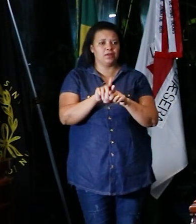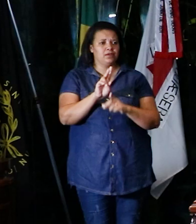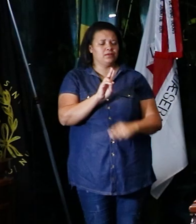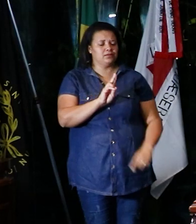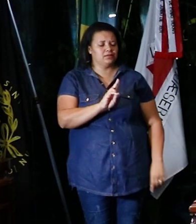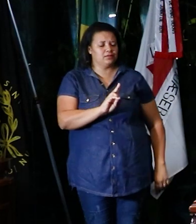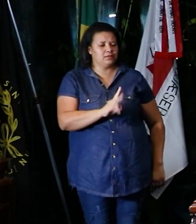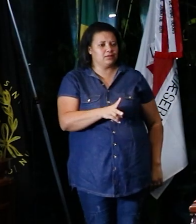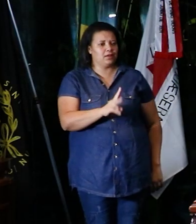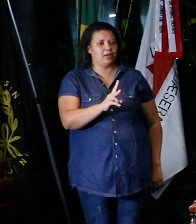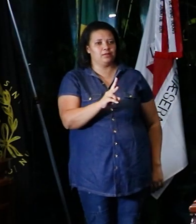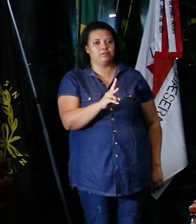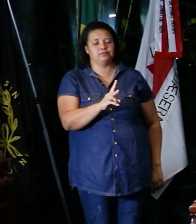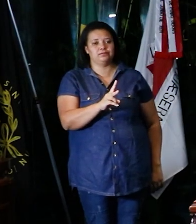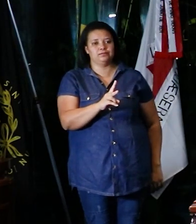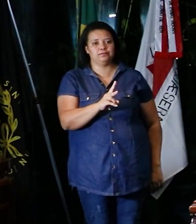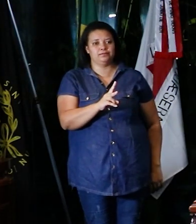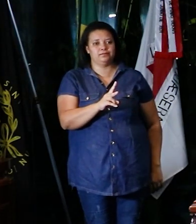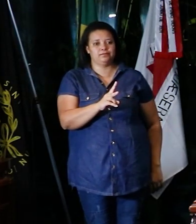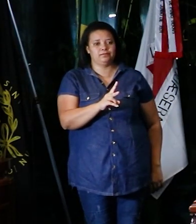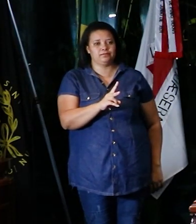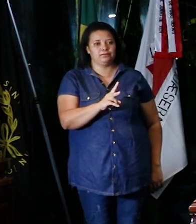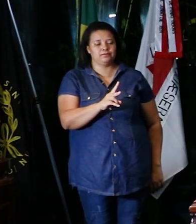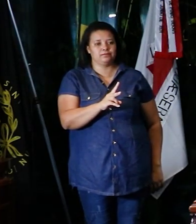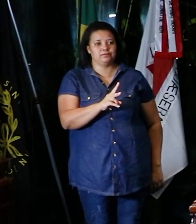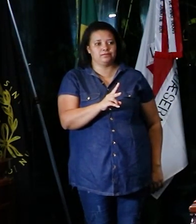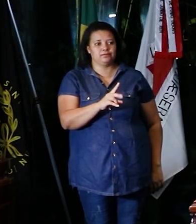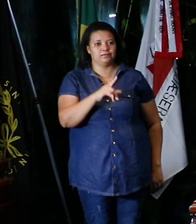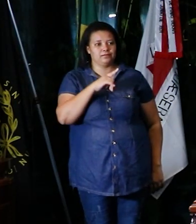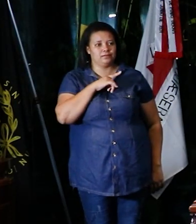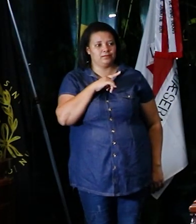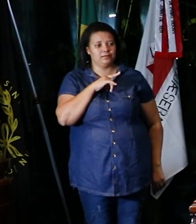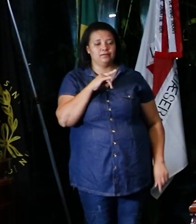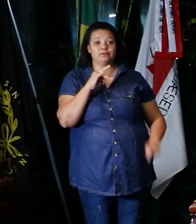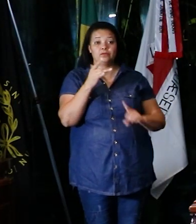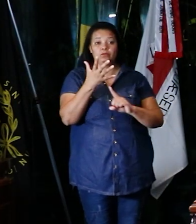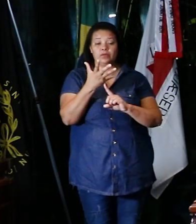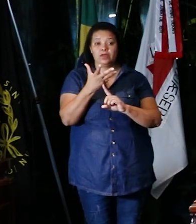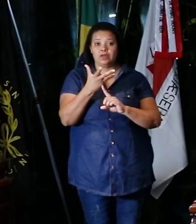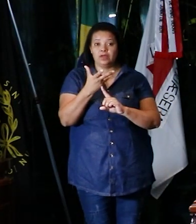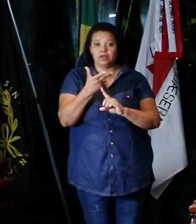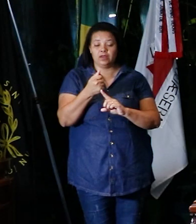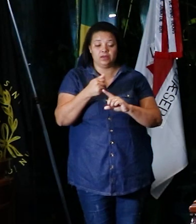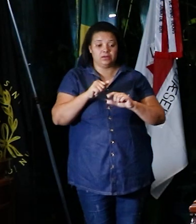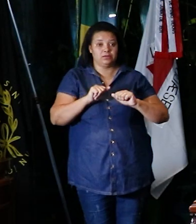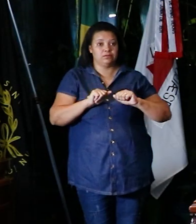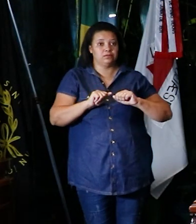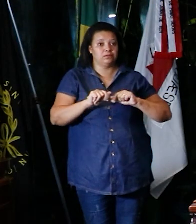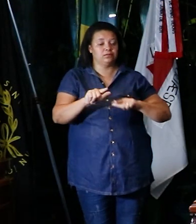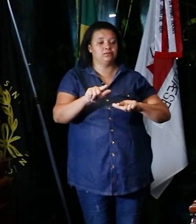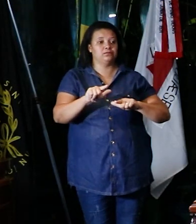sempre elas têm, essa arte tem uma função, porque